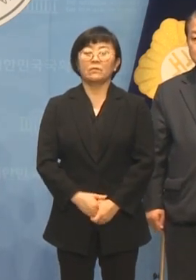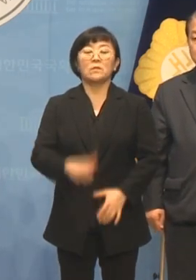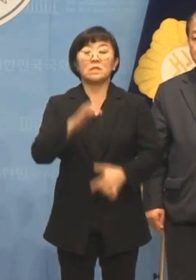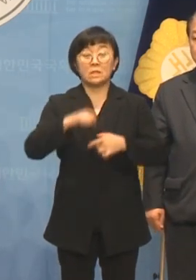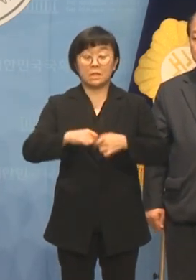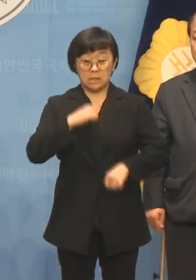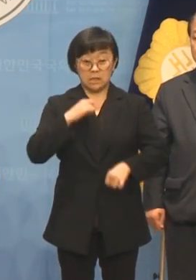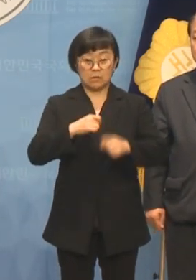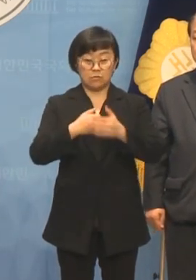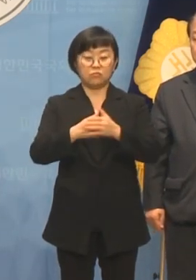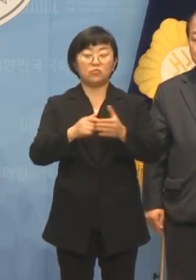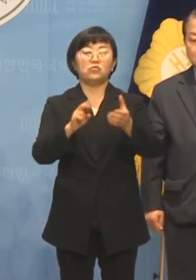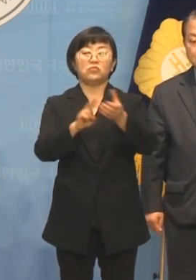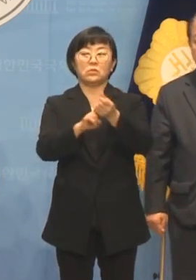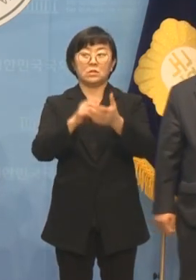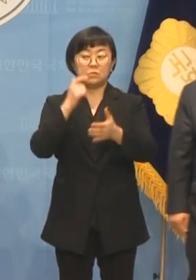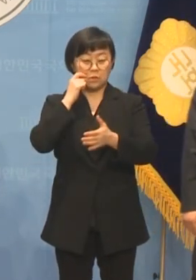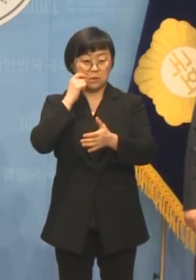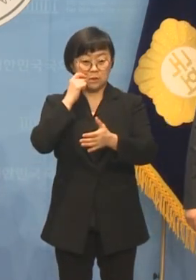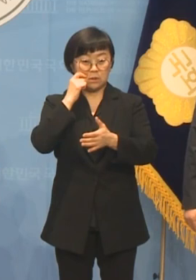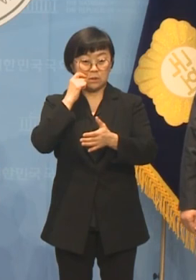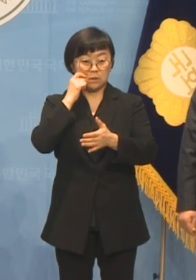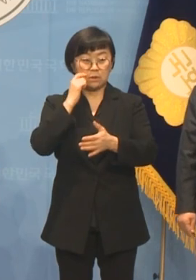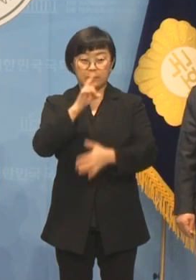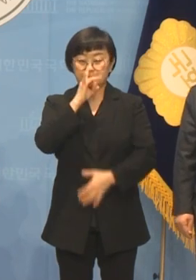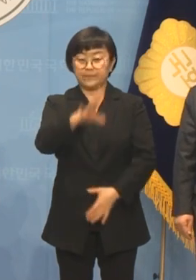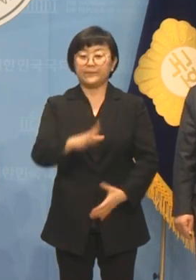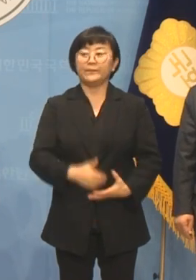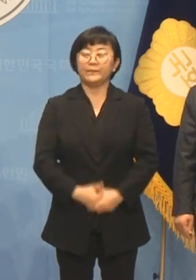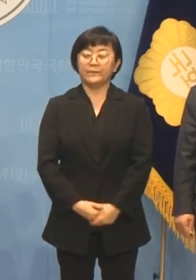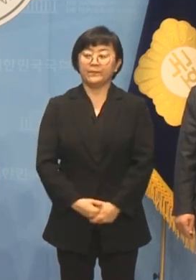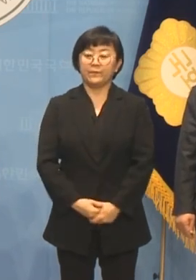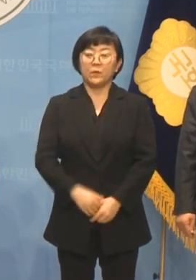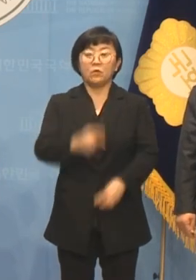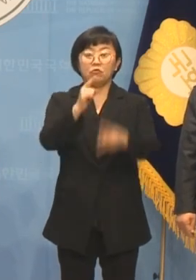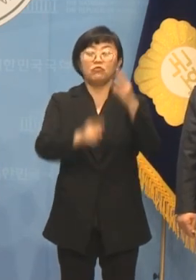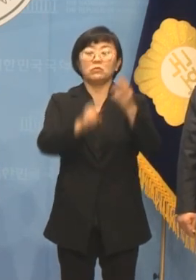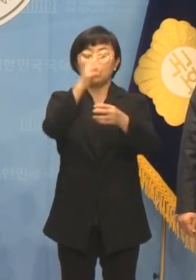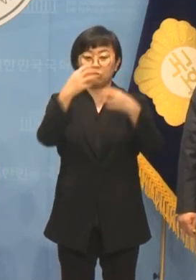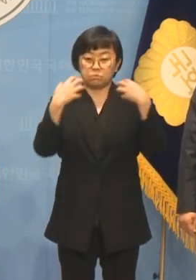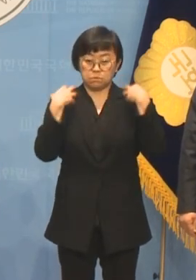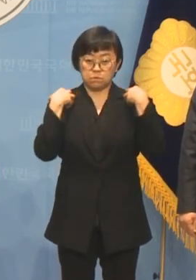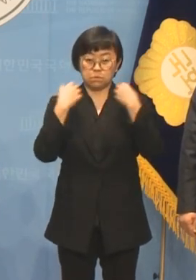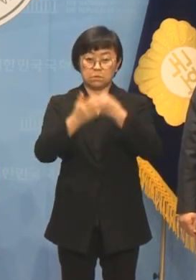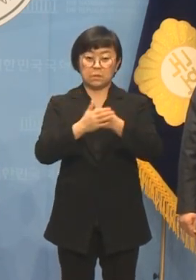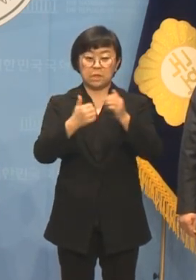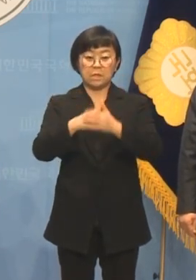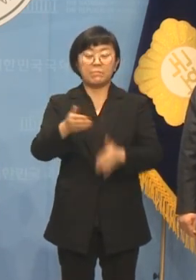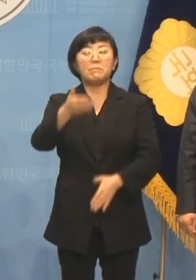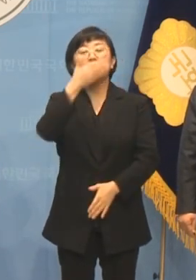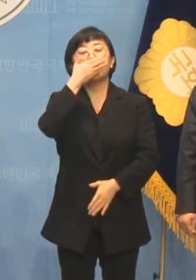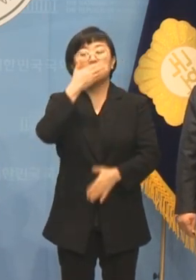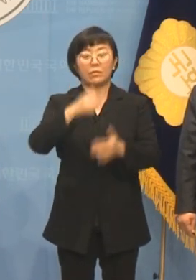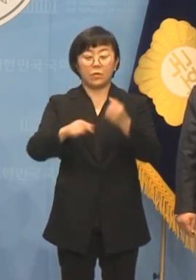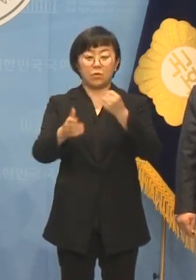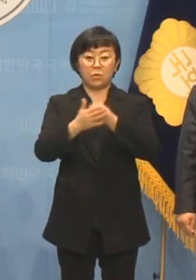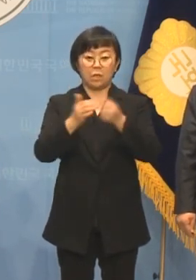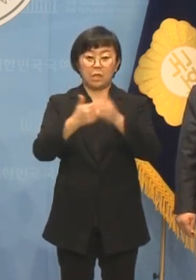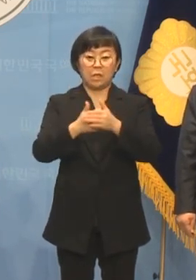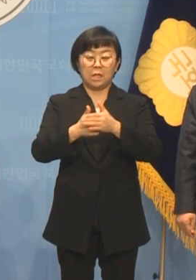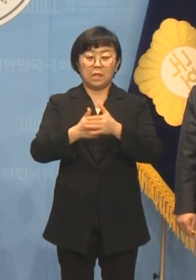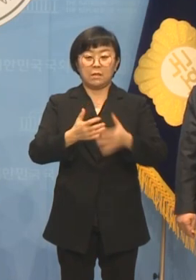진실은 가릴 수도 가리지도 않습니다. 윤석열 정권이 입 틀어막아도